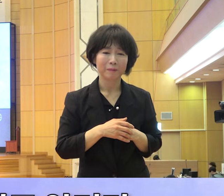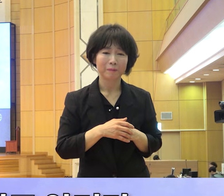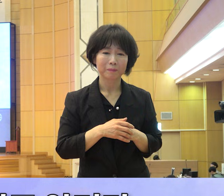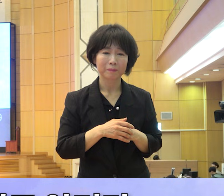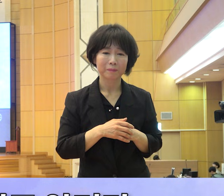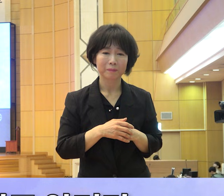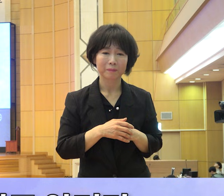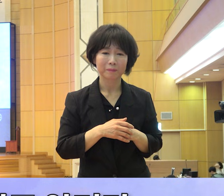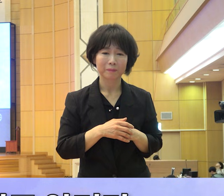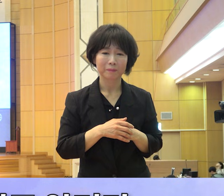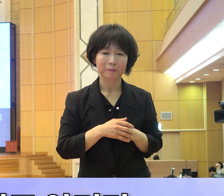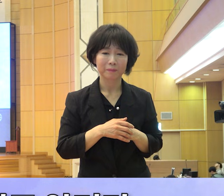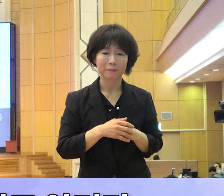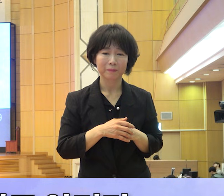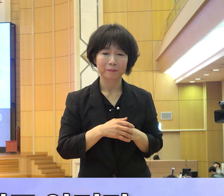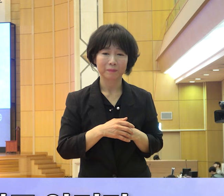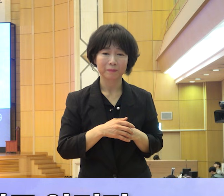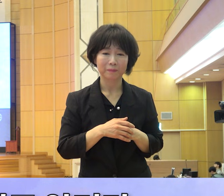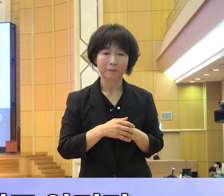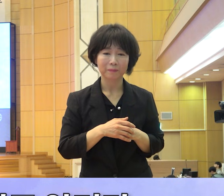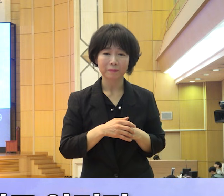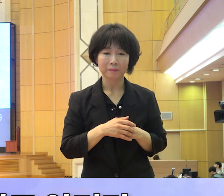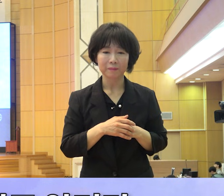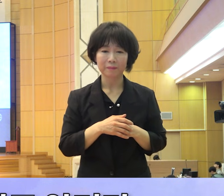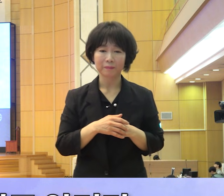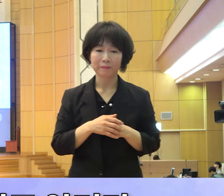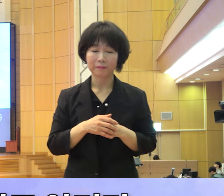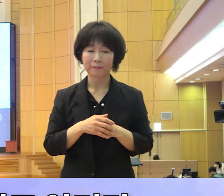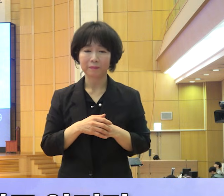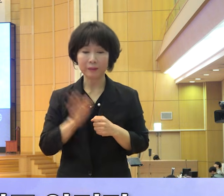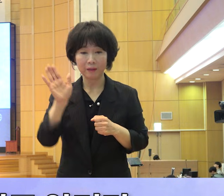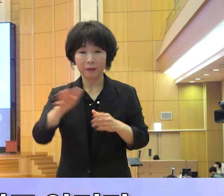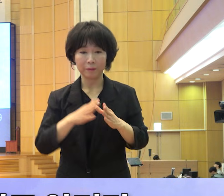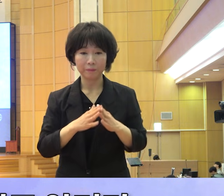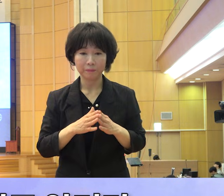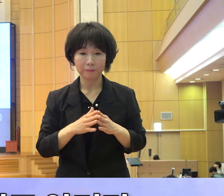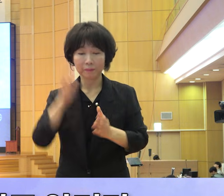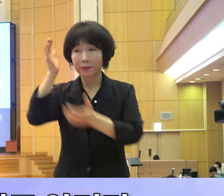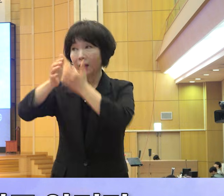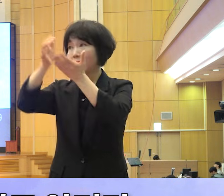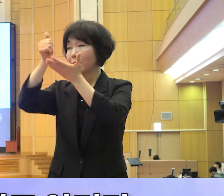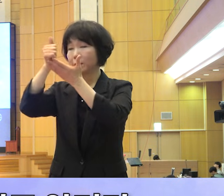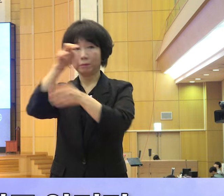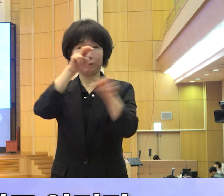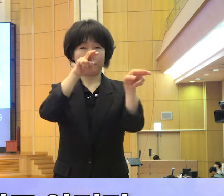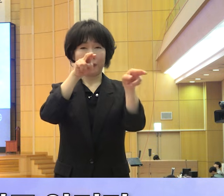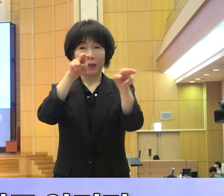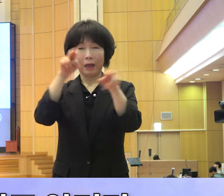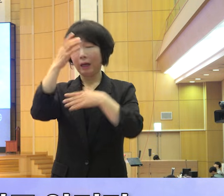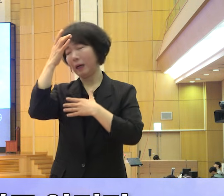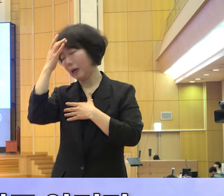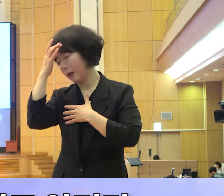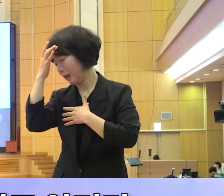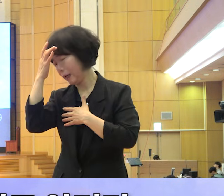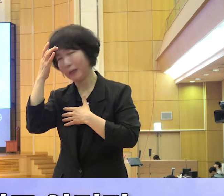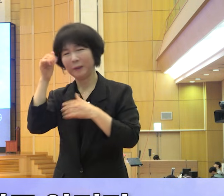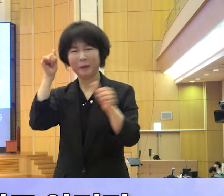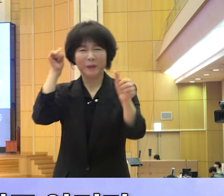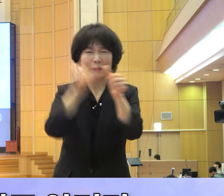채 길도 모르고 길 걸어가듯이 그렇게 신앙생활을 하니까 하나님께서